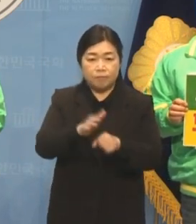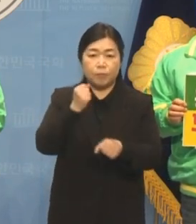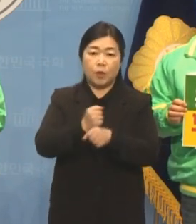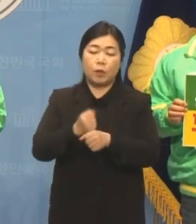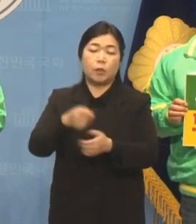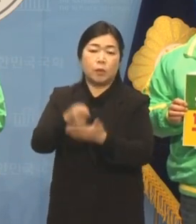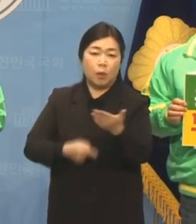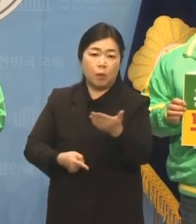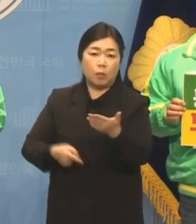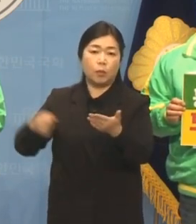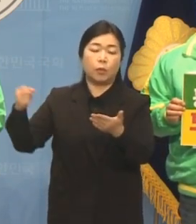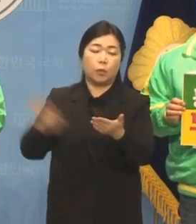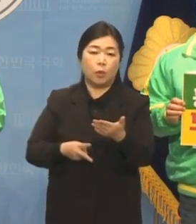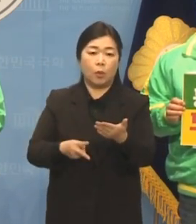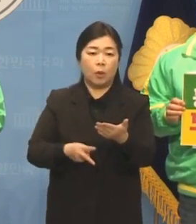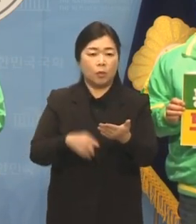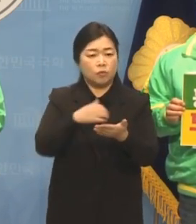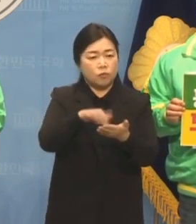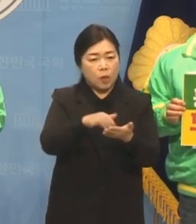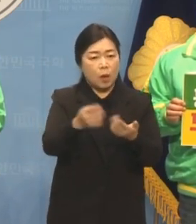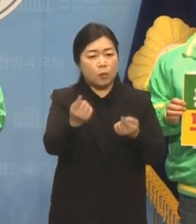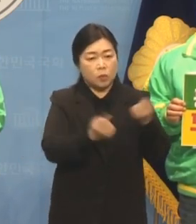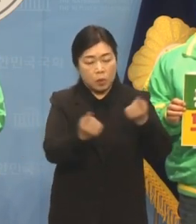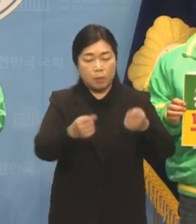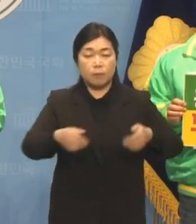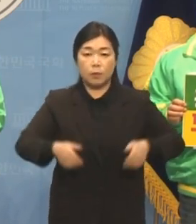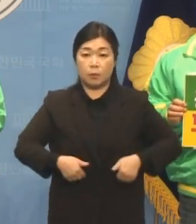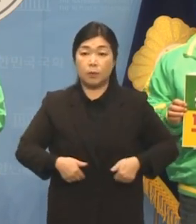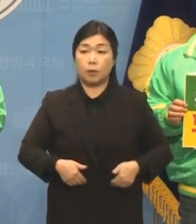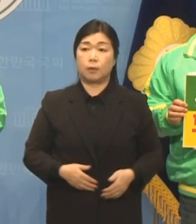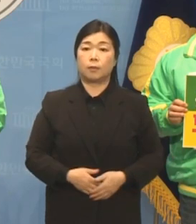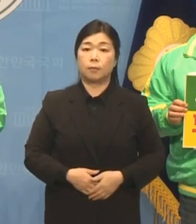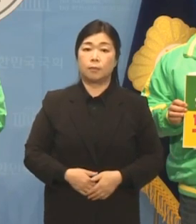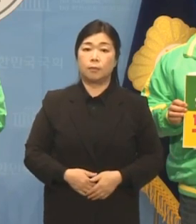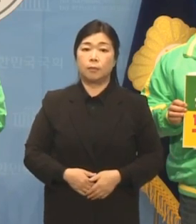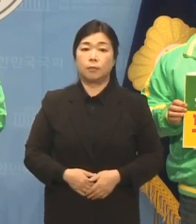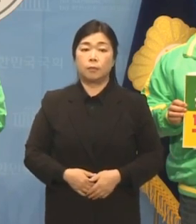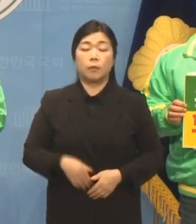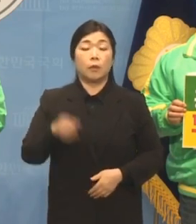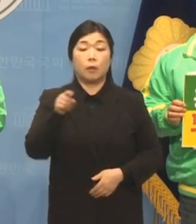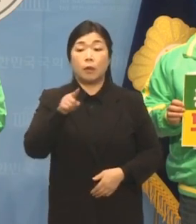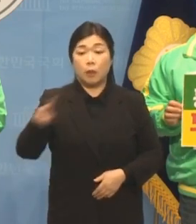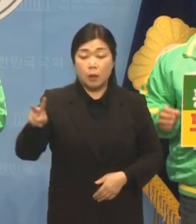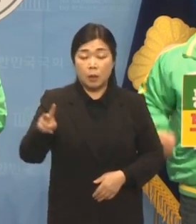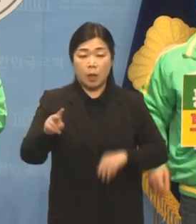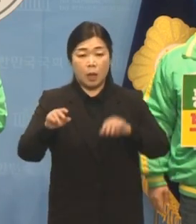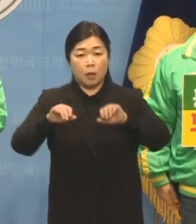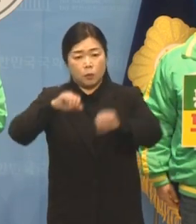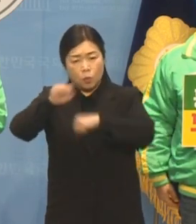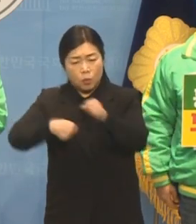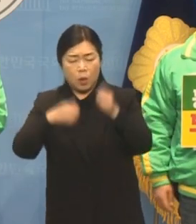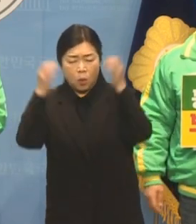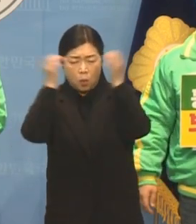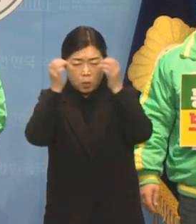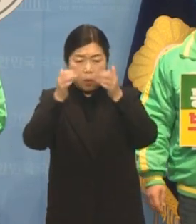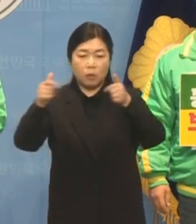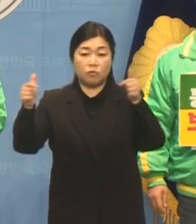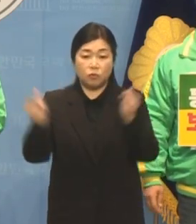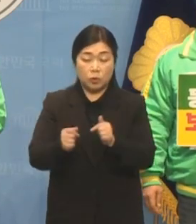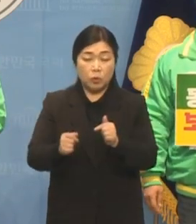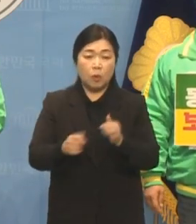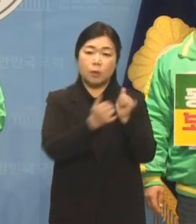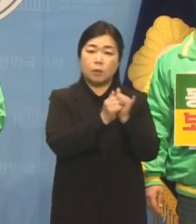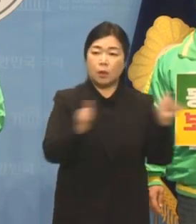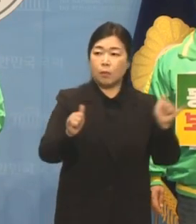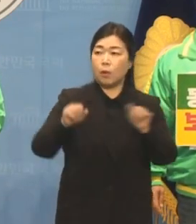실시하여 개체수를 조절하겠습니다. 이를 통해 야생동물의 고통을 줄여나가며 인간이